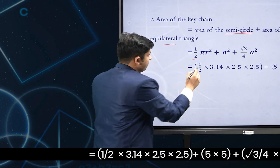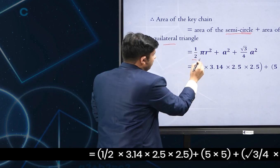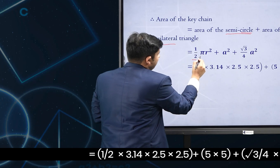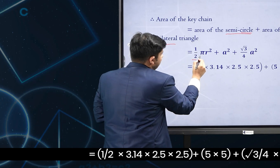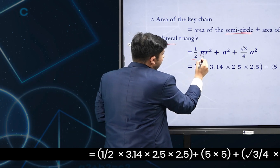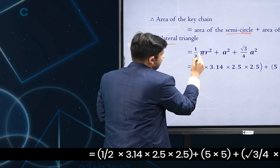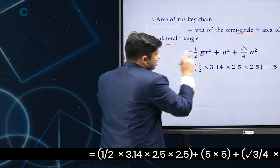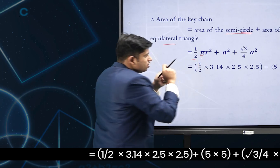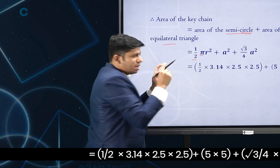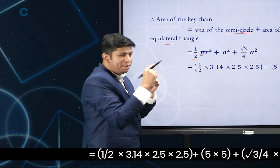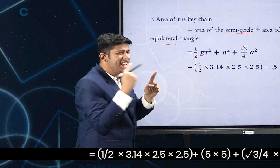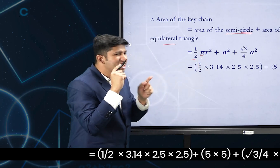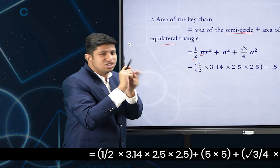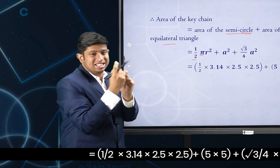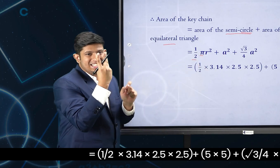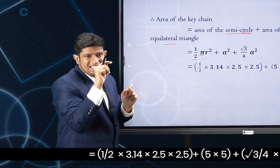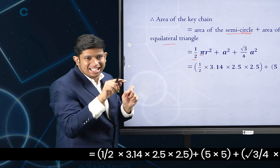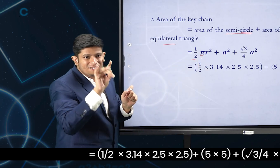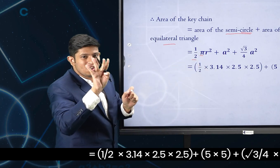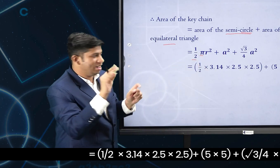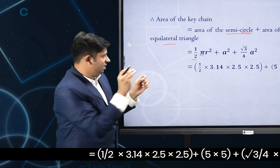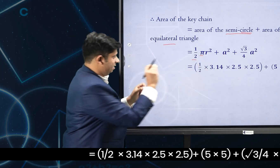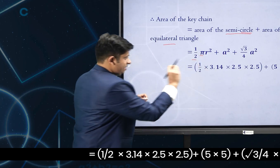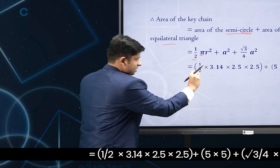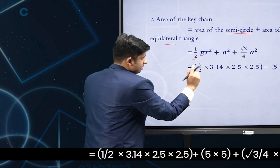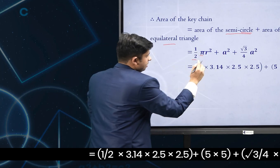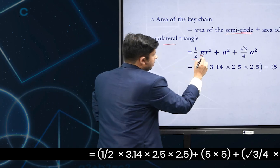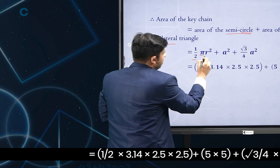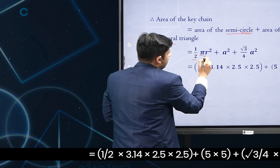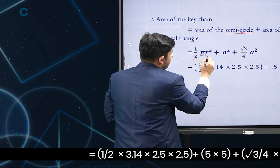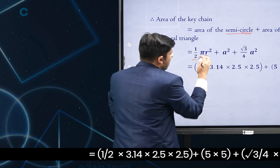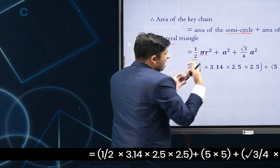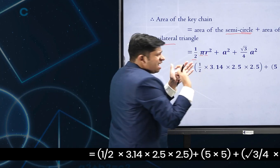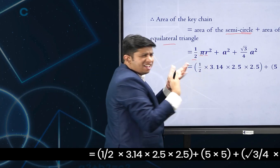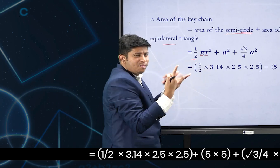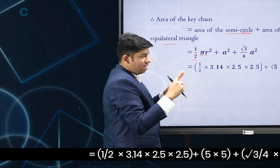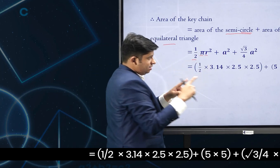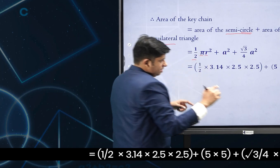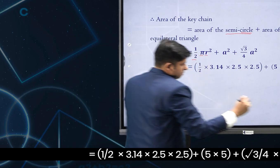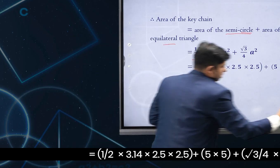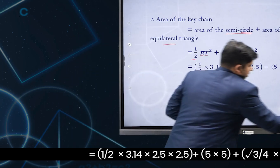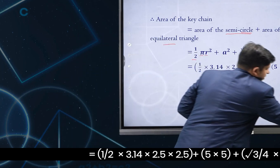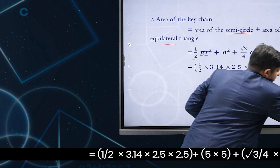பெருக்கல் 3.14 பெருக்கல் 2.5 பெருக்கல் 2.5